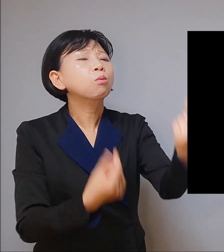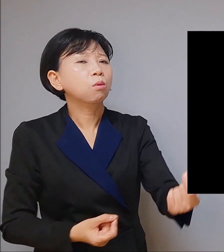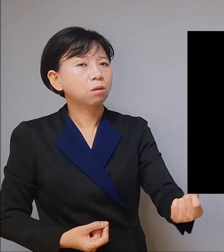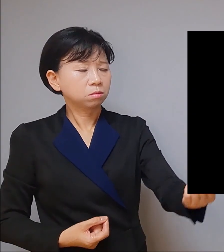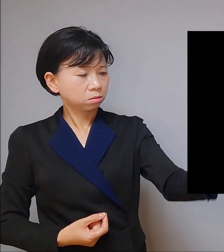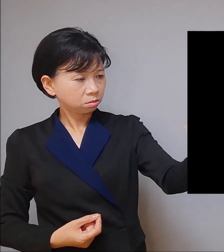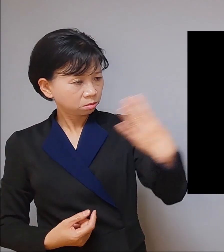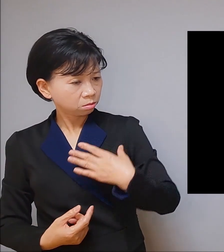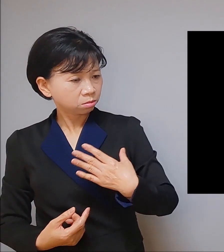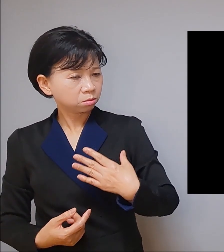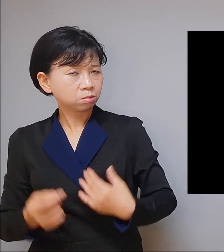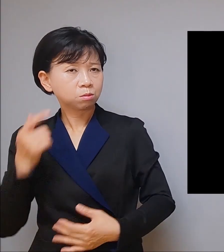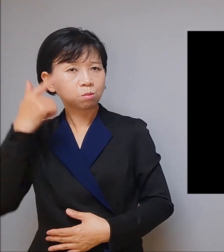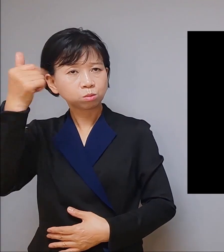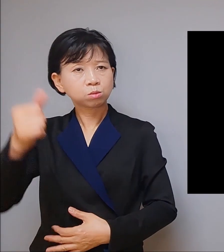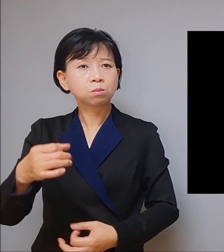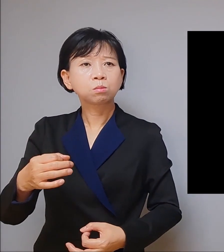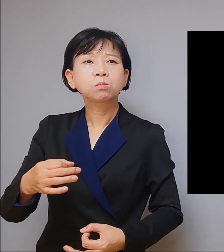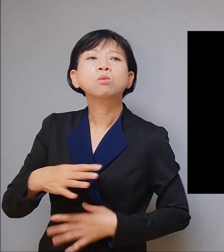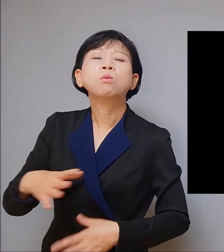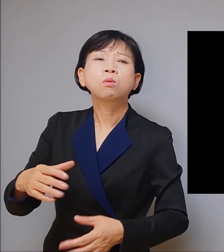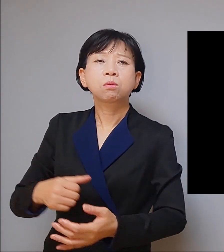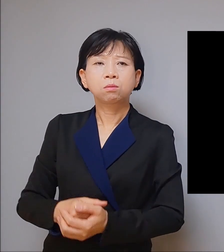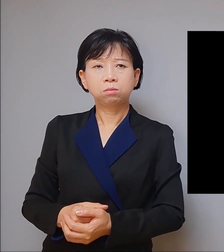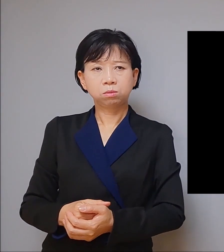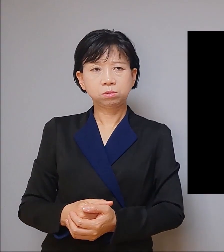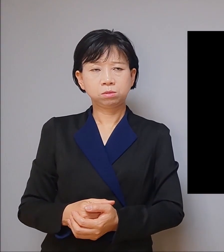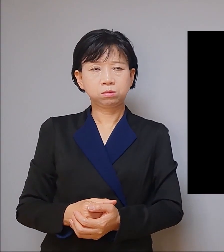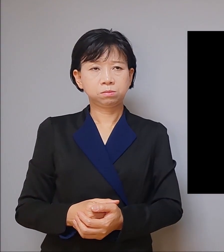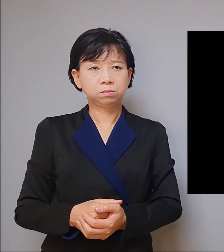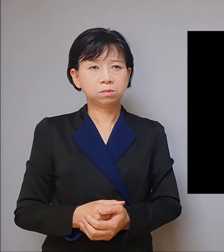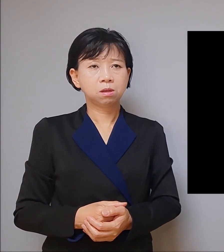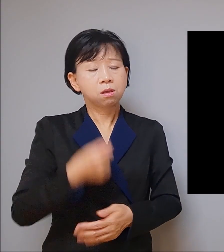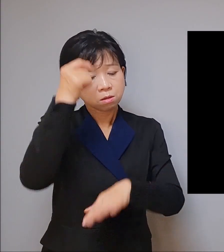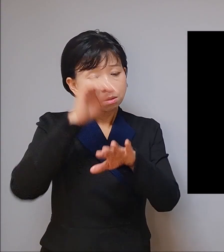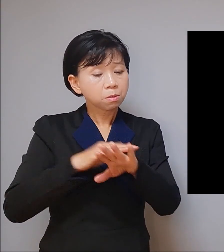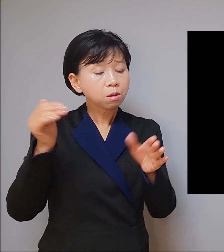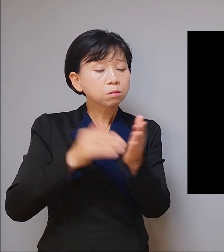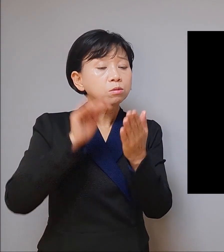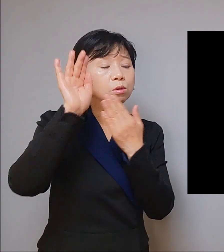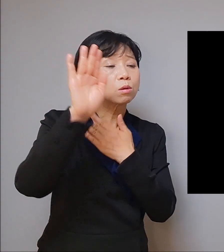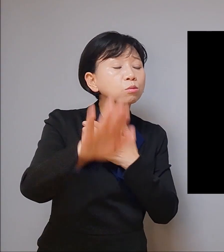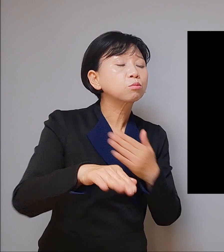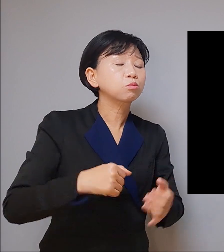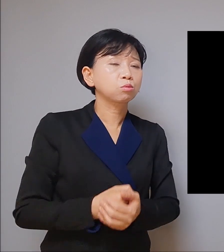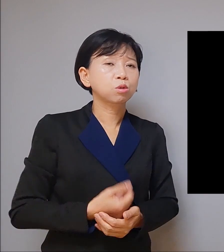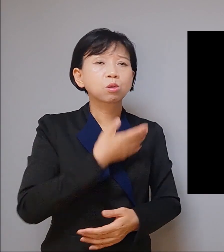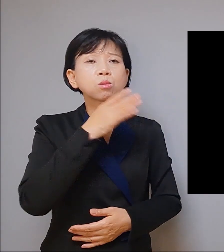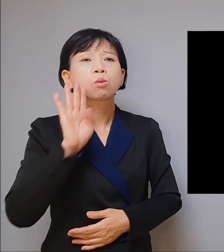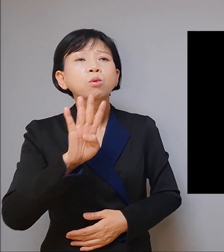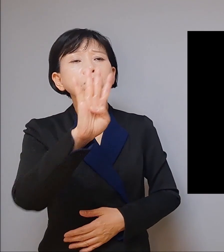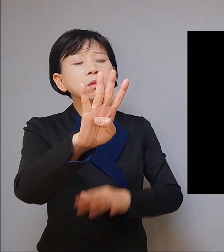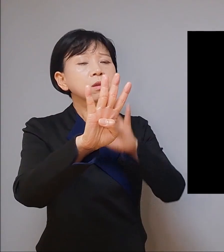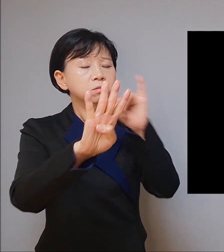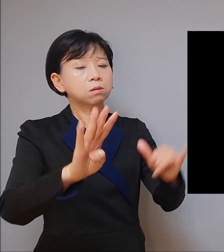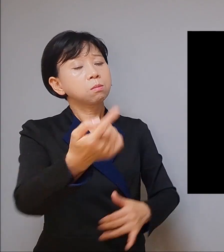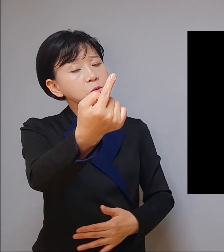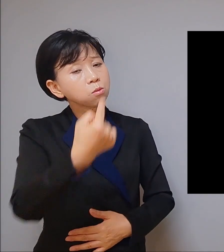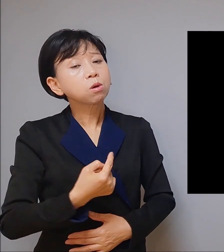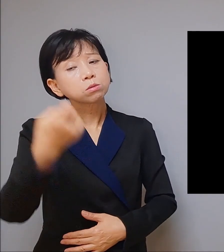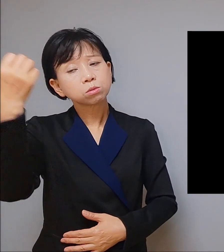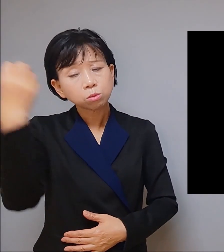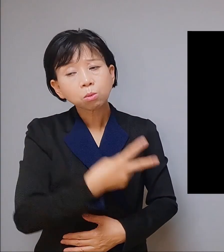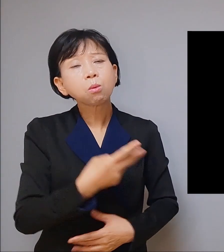목사에게 놀라운 소식이 또 전해졌습니다. 예배 후 4명의 노인이 그에게 찾아와 또 말하는